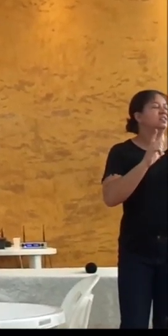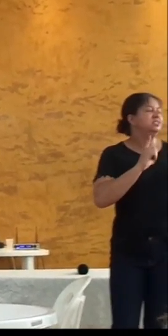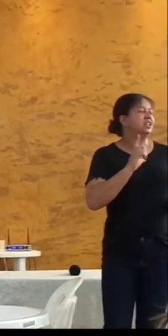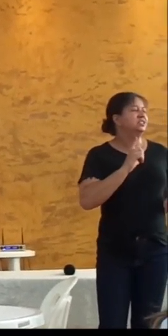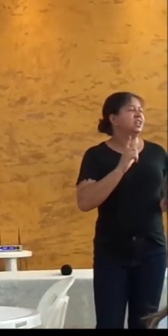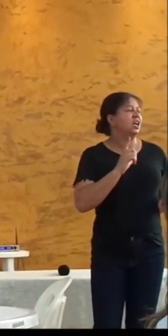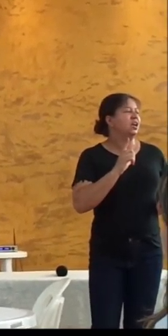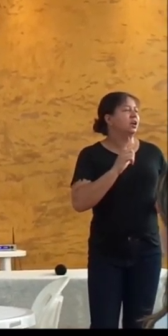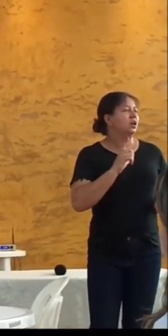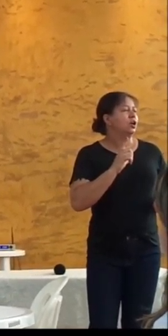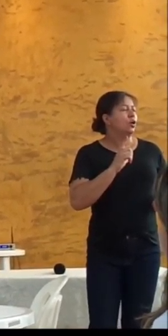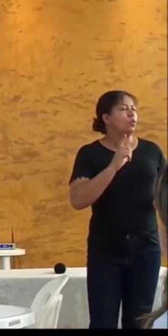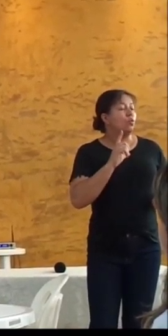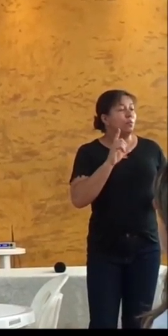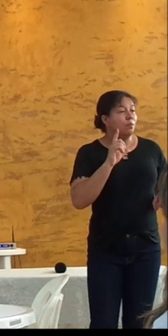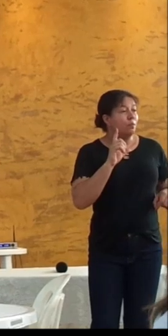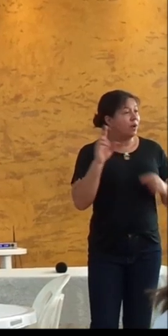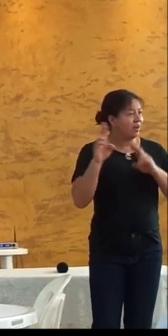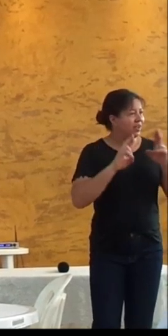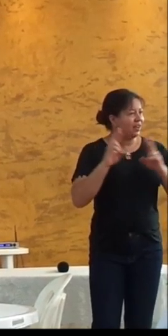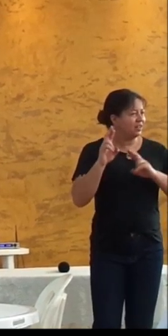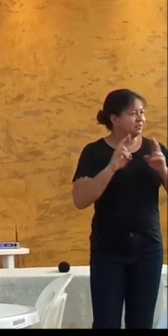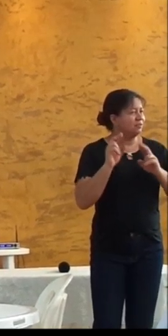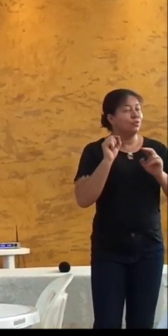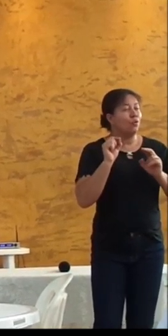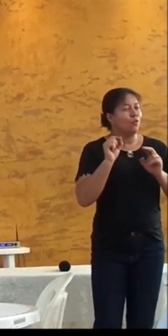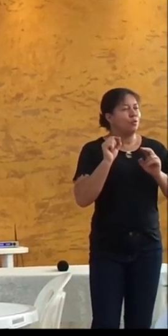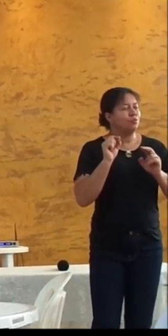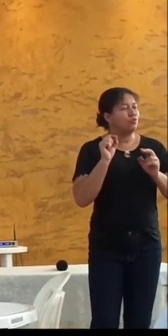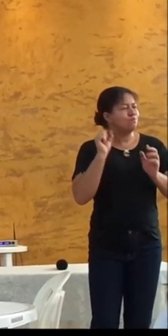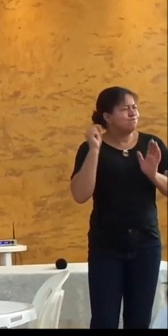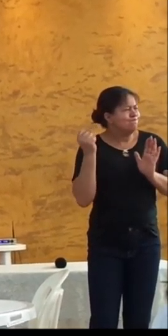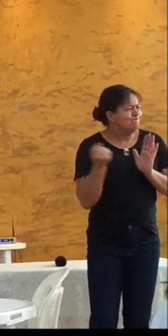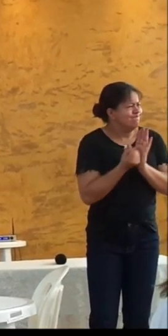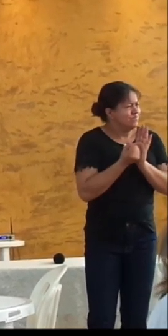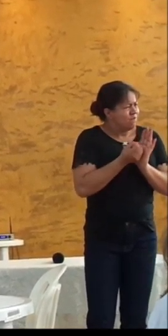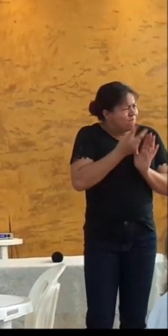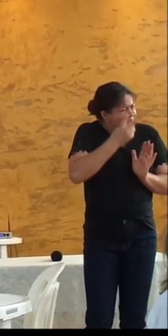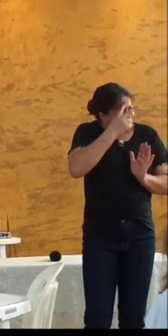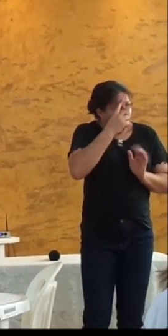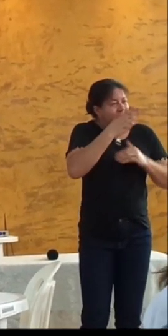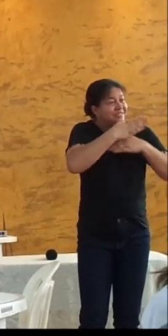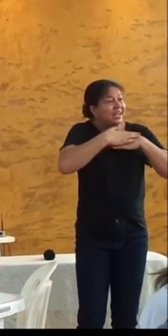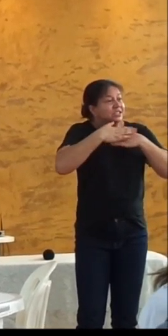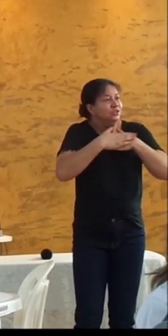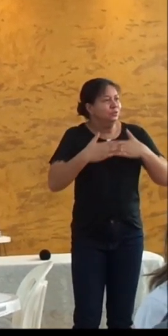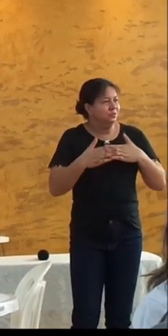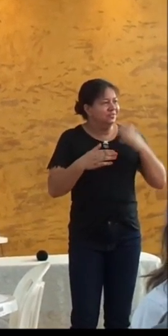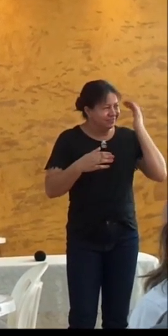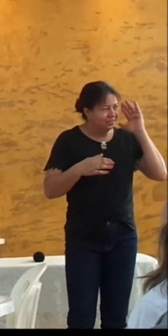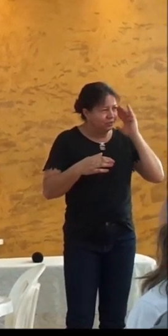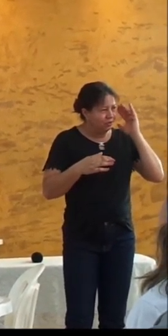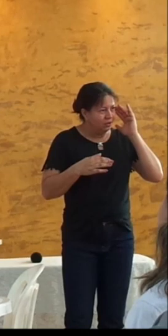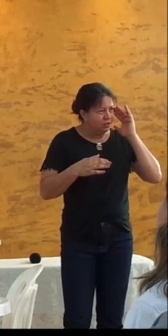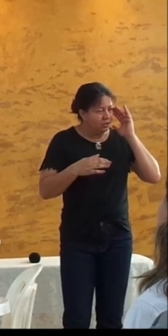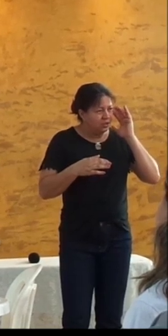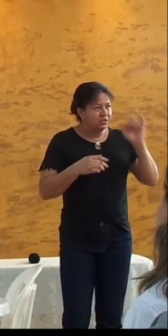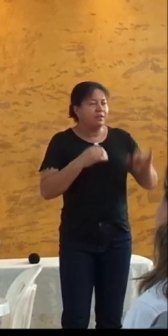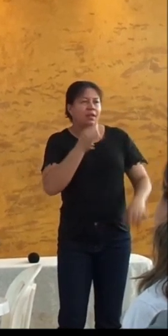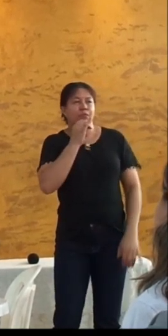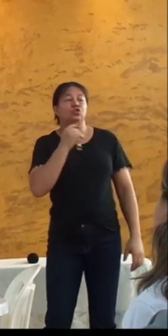ser uma relação marcada pelo mais profundo carinho. Se você tem dúvida na